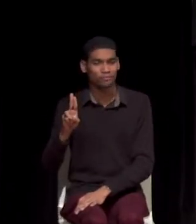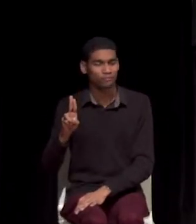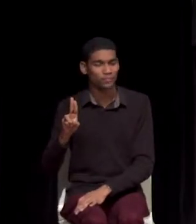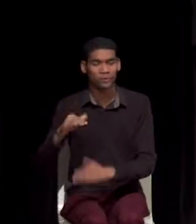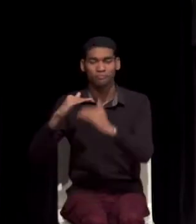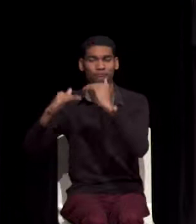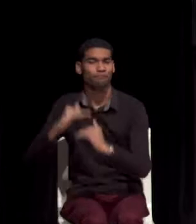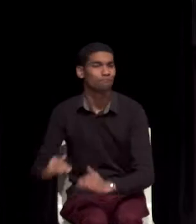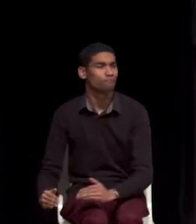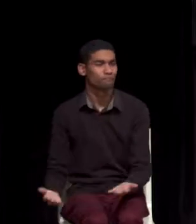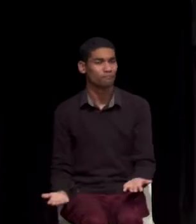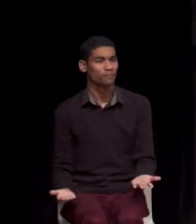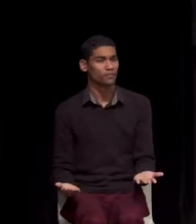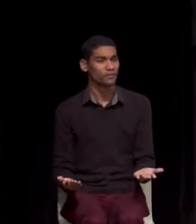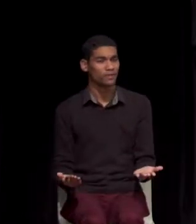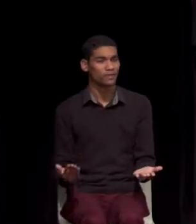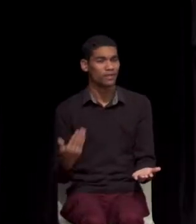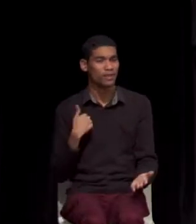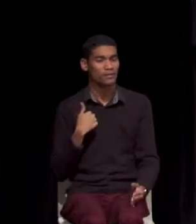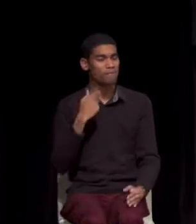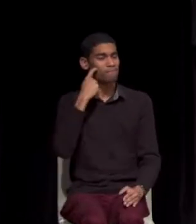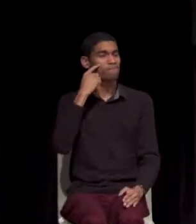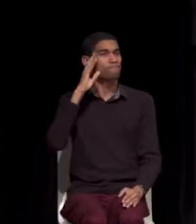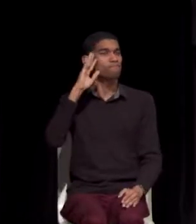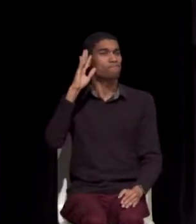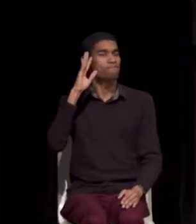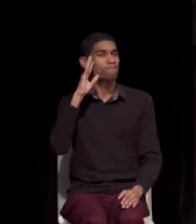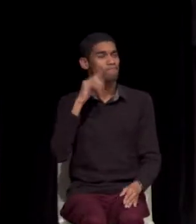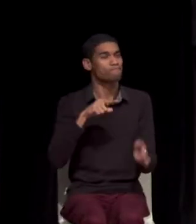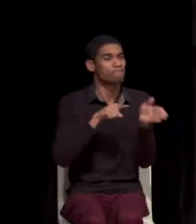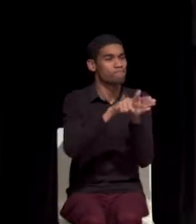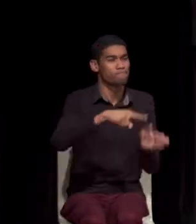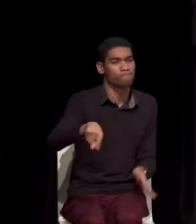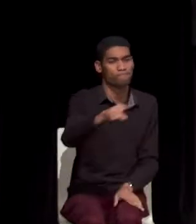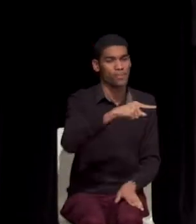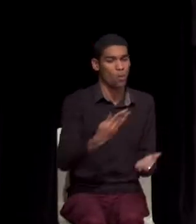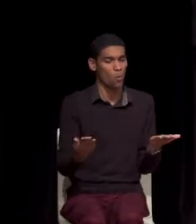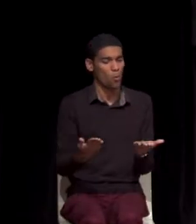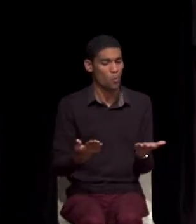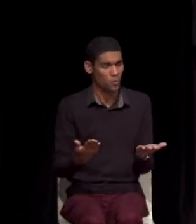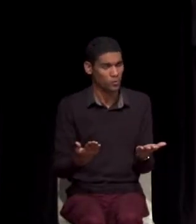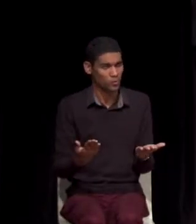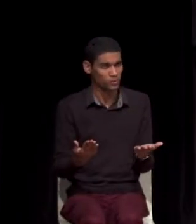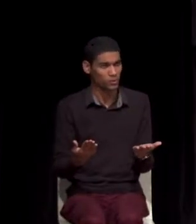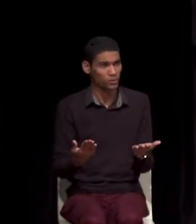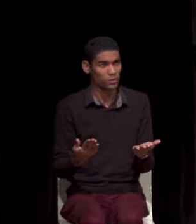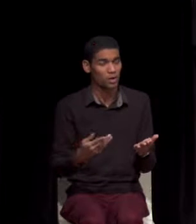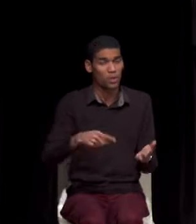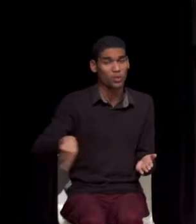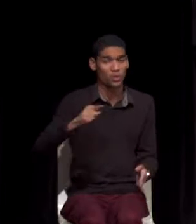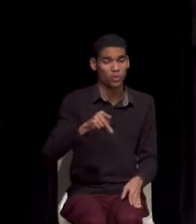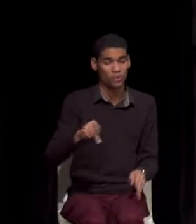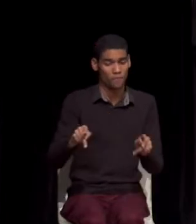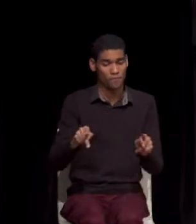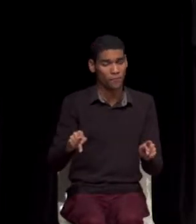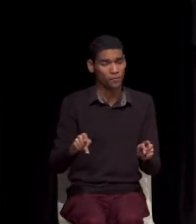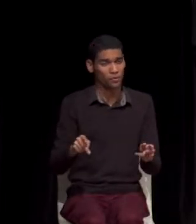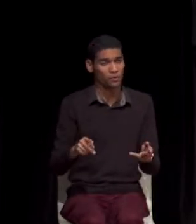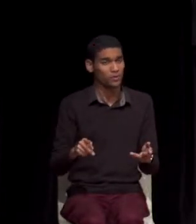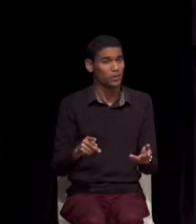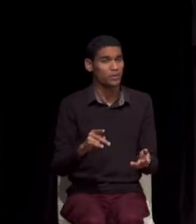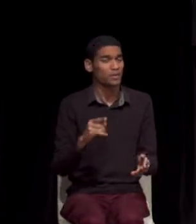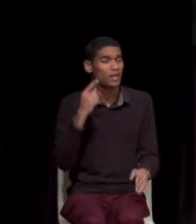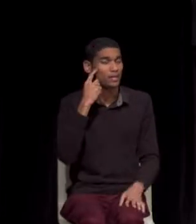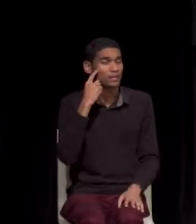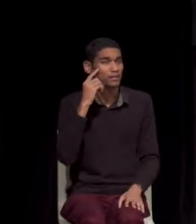cima. E a pergunta é: como nós fazemos hoje, e aí é uma provocação para nós, professores mesmo, para sair